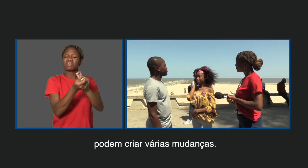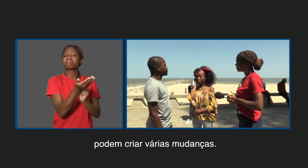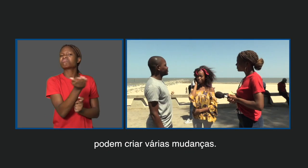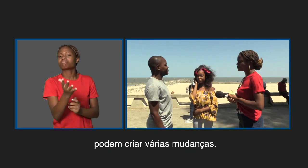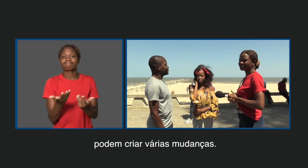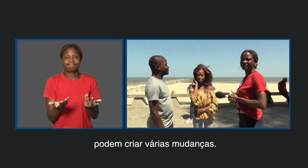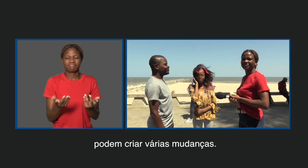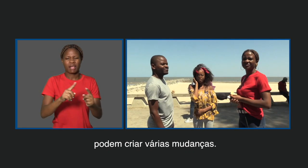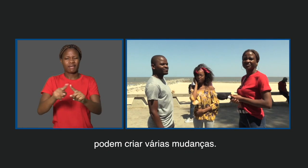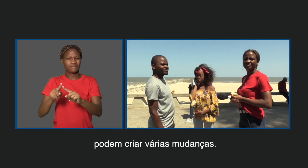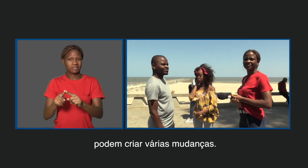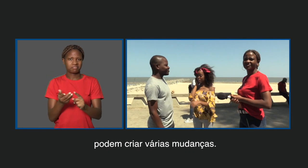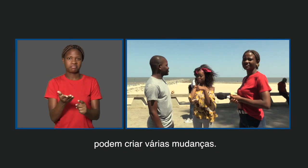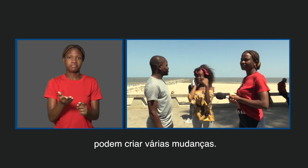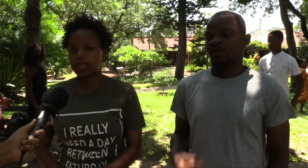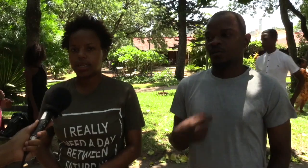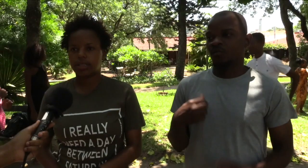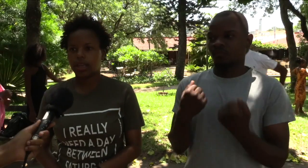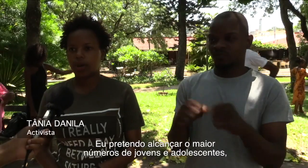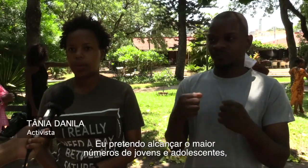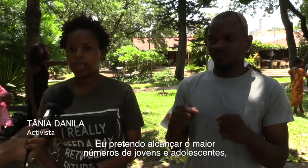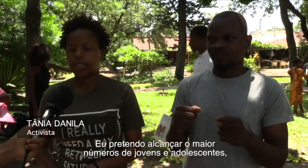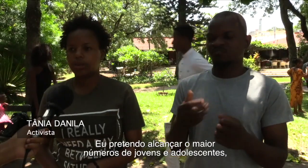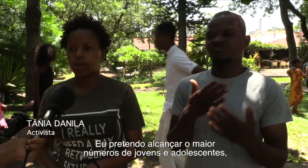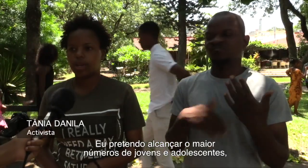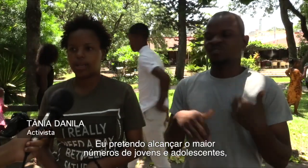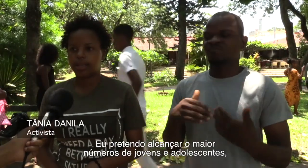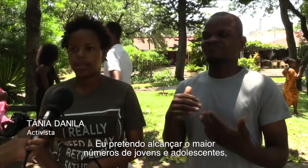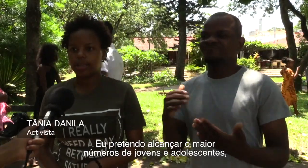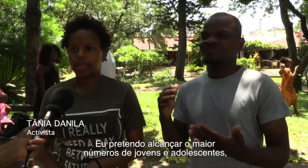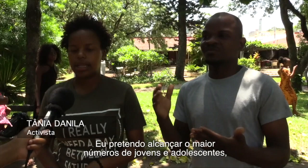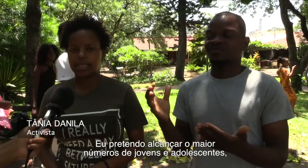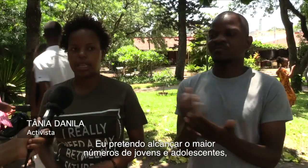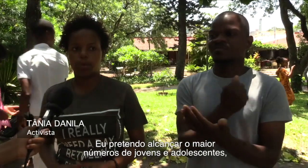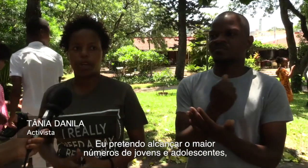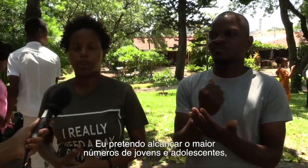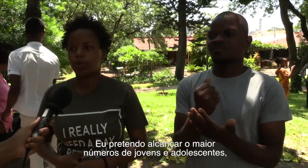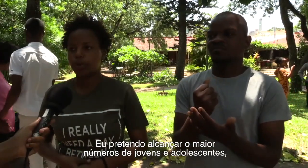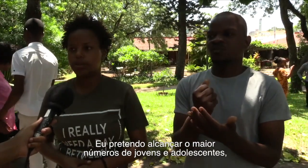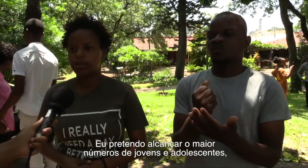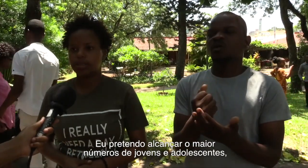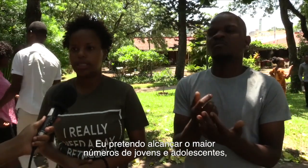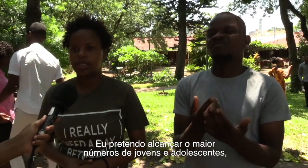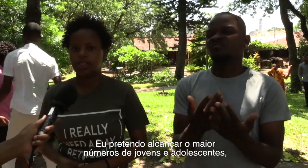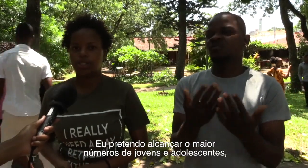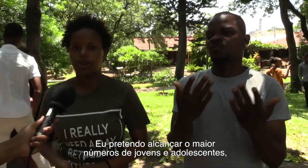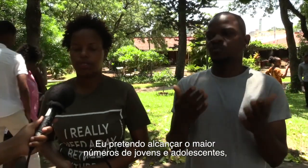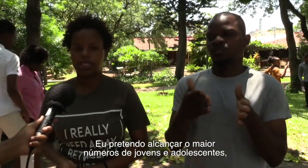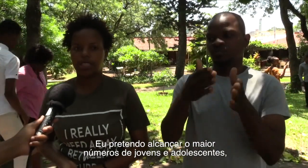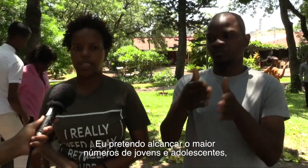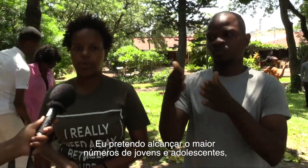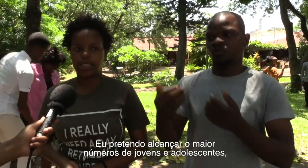podem criar várias mudanças. Eu pretendo alcançar o maior número de